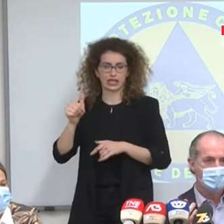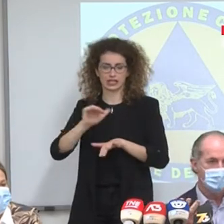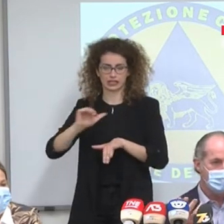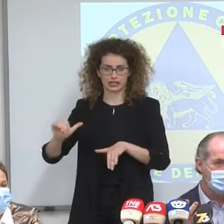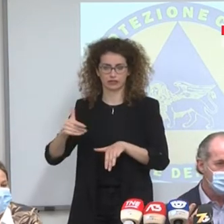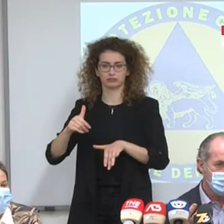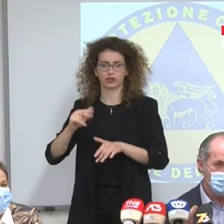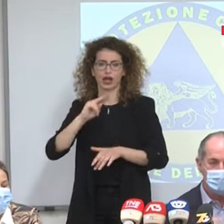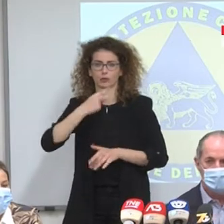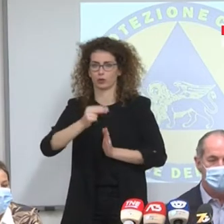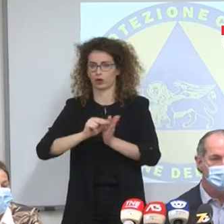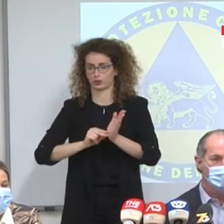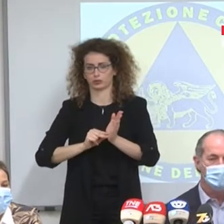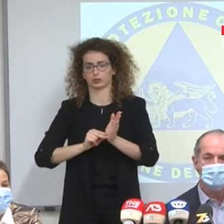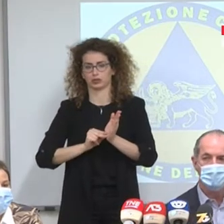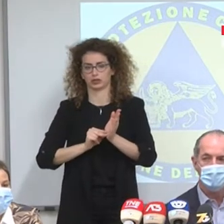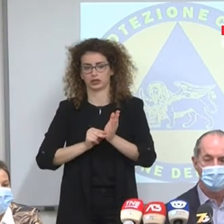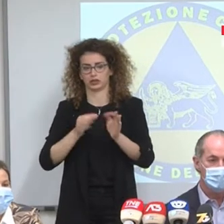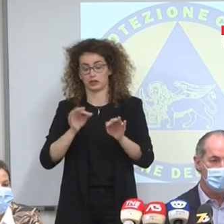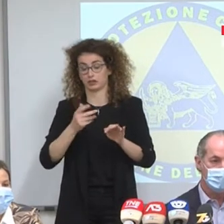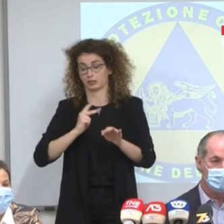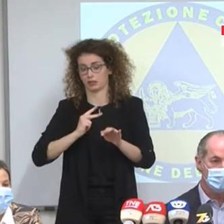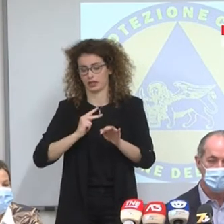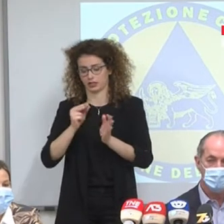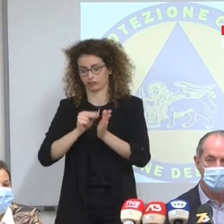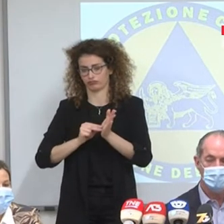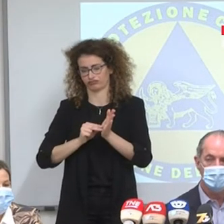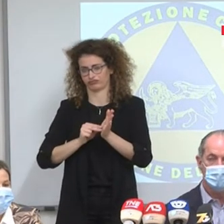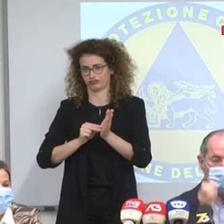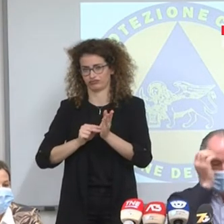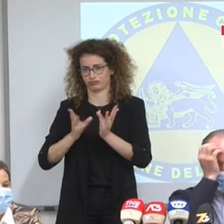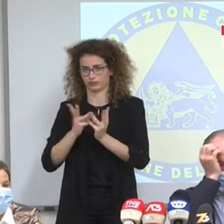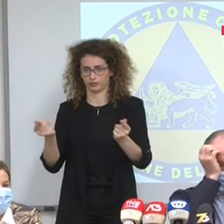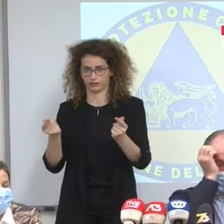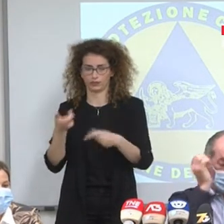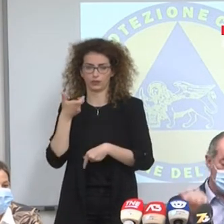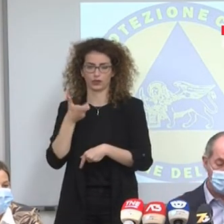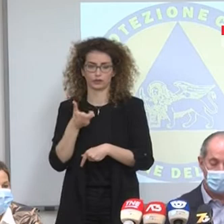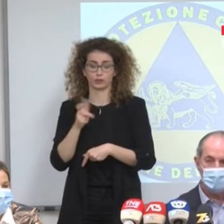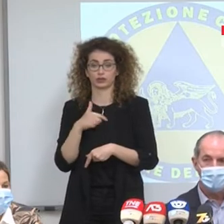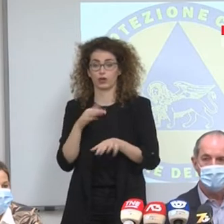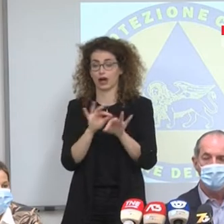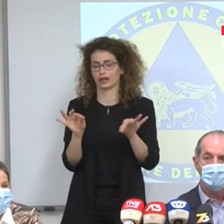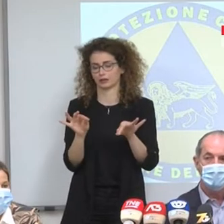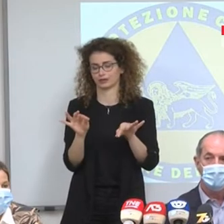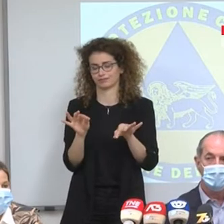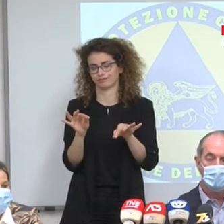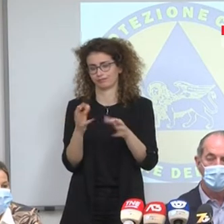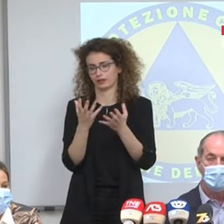con alcuni aspetti che insomma spero che si risolvano, perché non sono, alcuni non sono